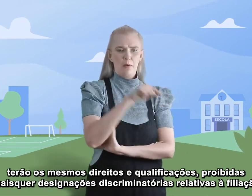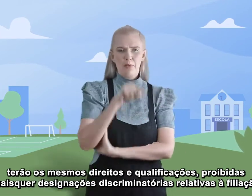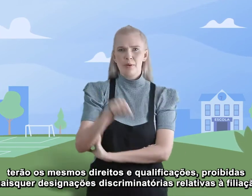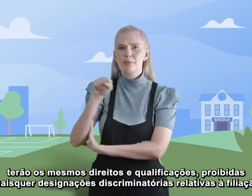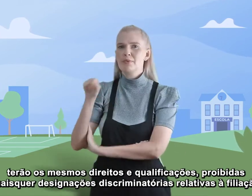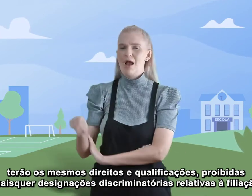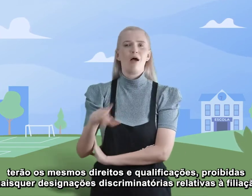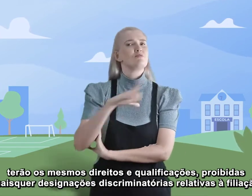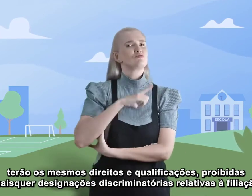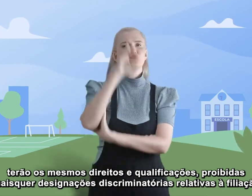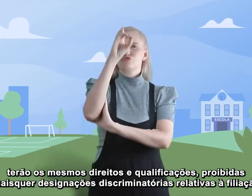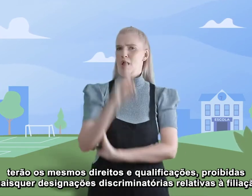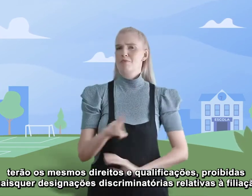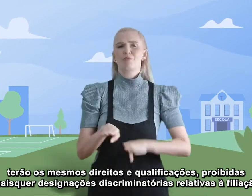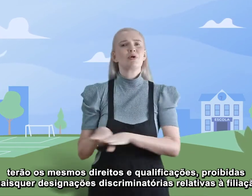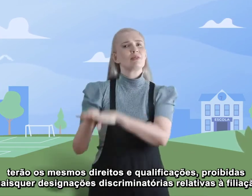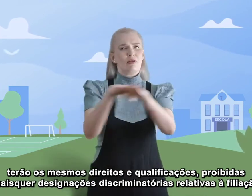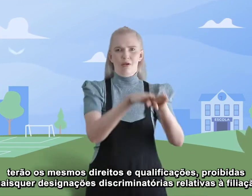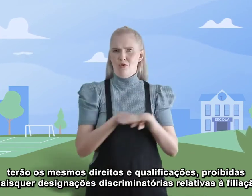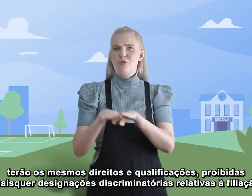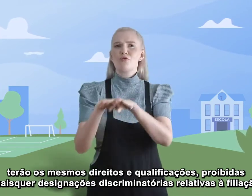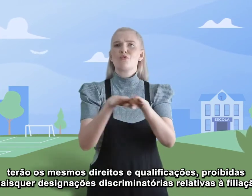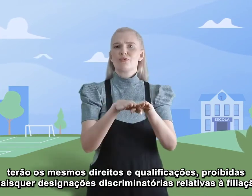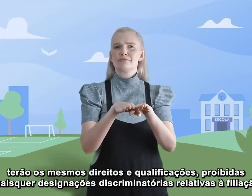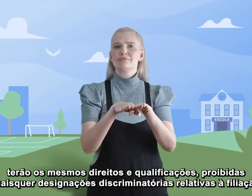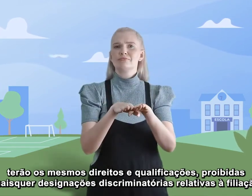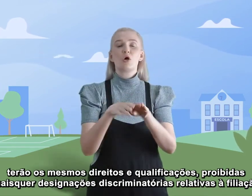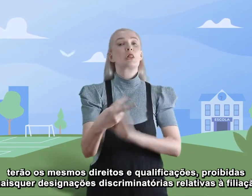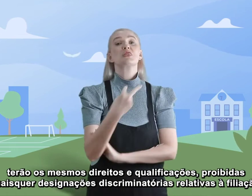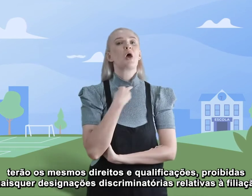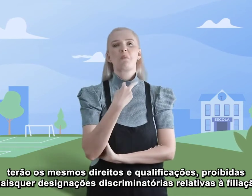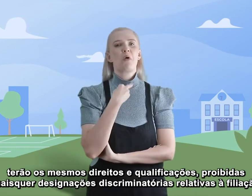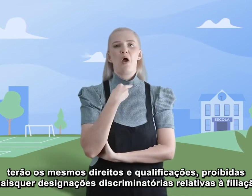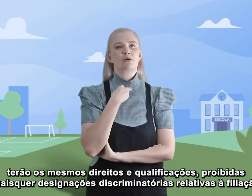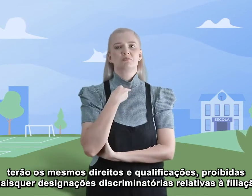designações discriminatórias relativas à filiação.